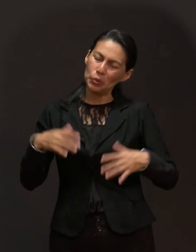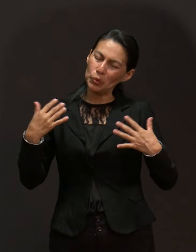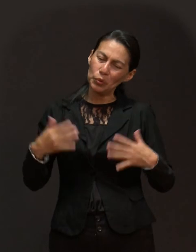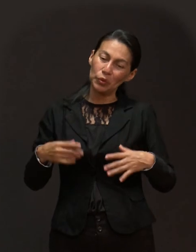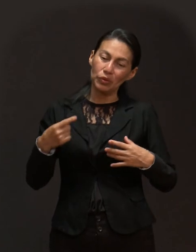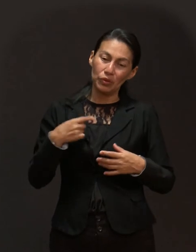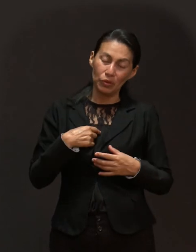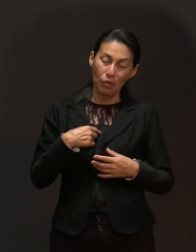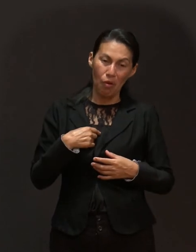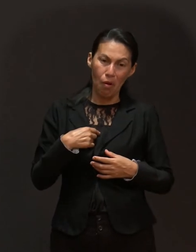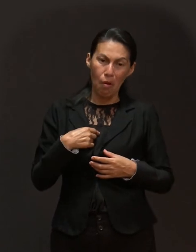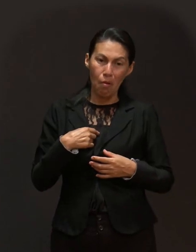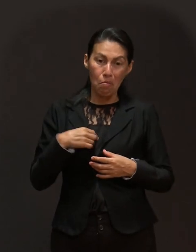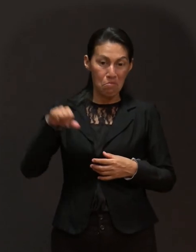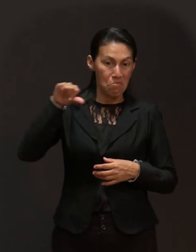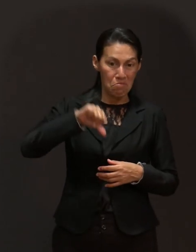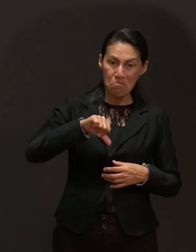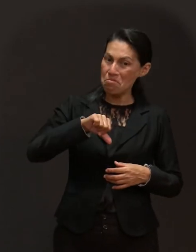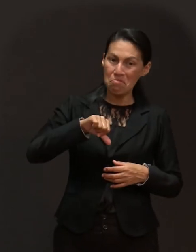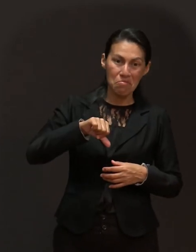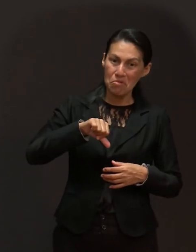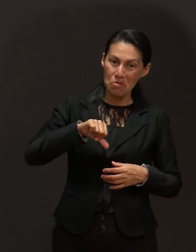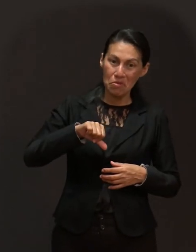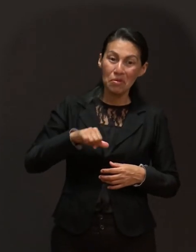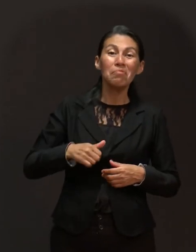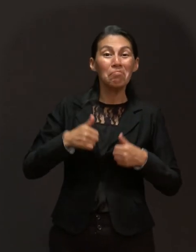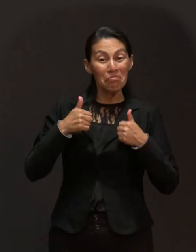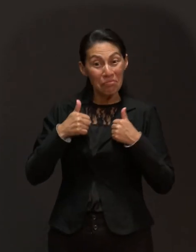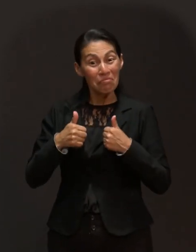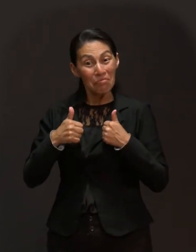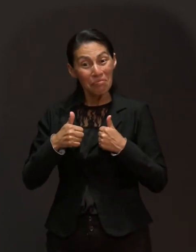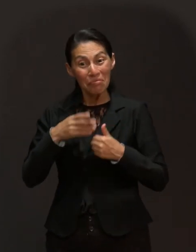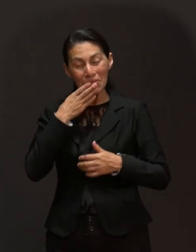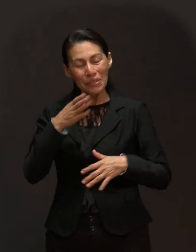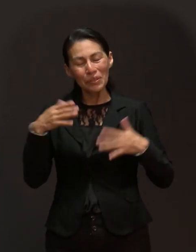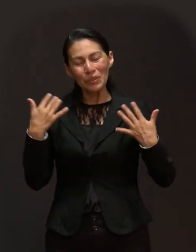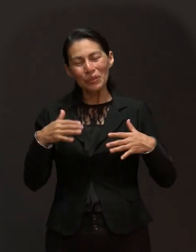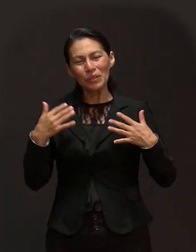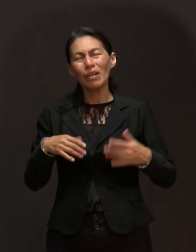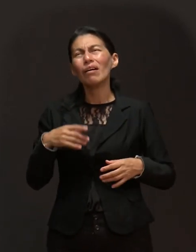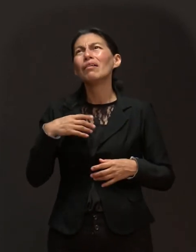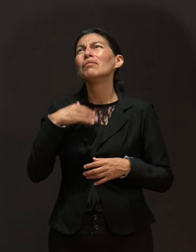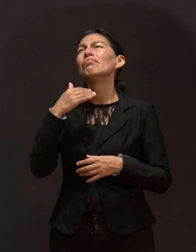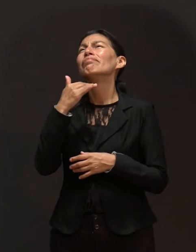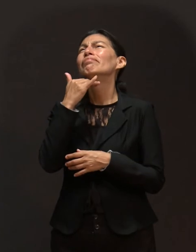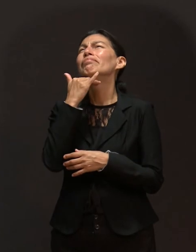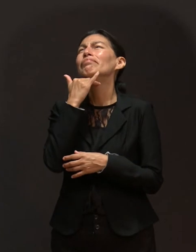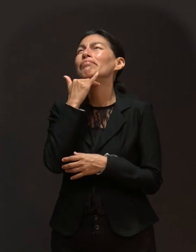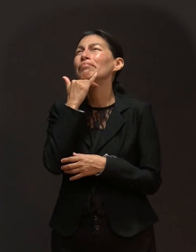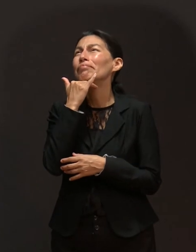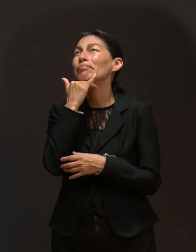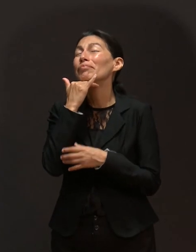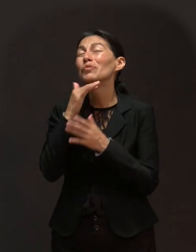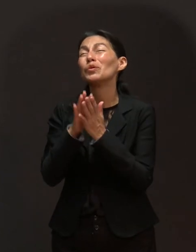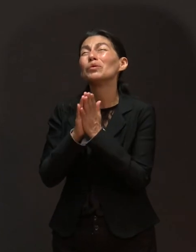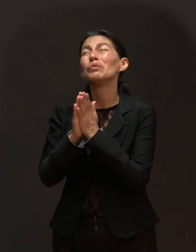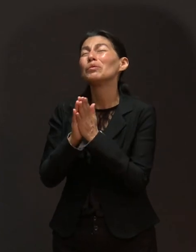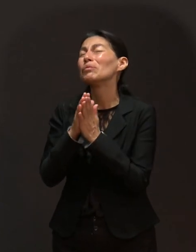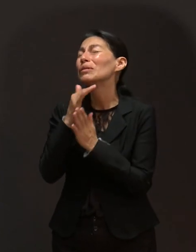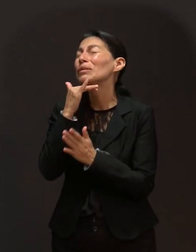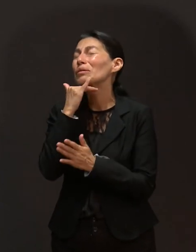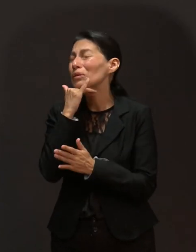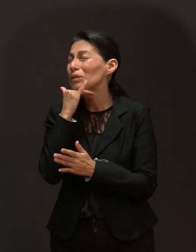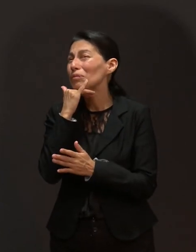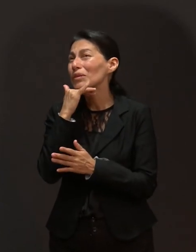O sea, fue algo que me hizo sentir tan mal porque no confié en Dios. Pedí disculpas a Dios porque